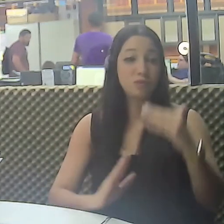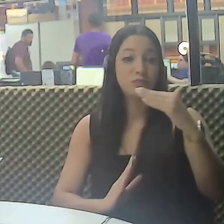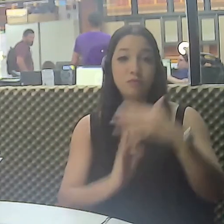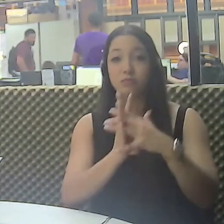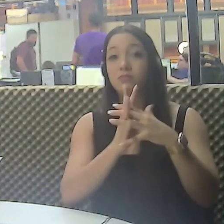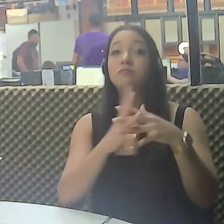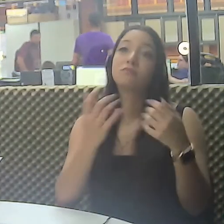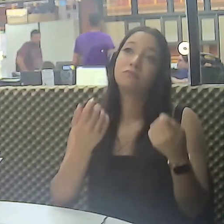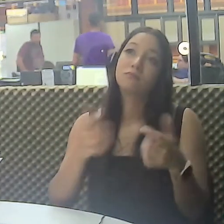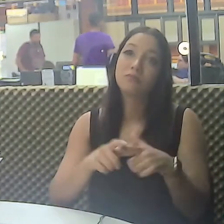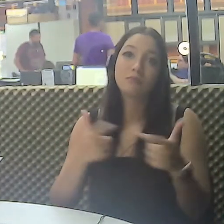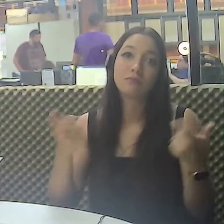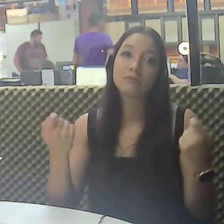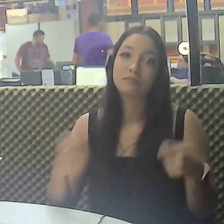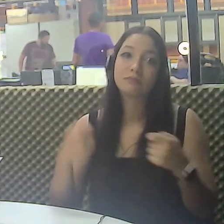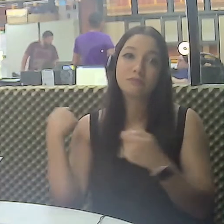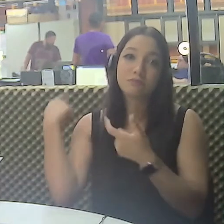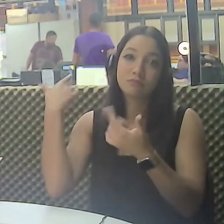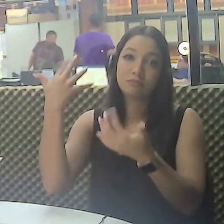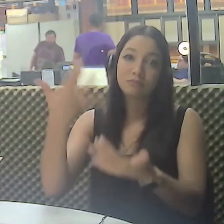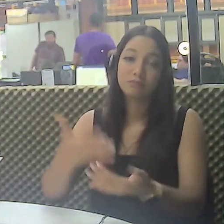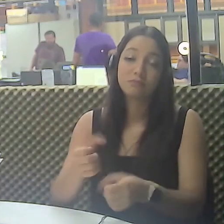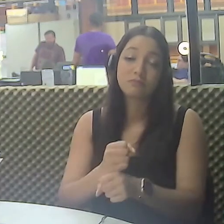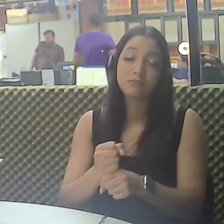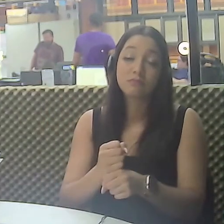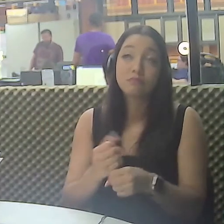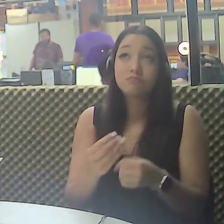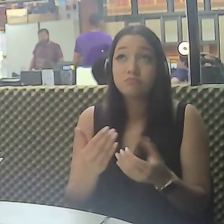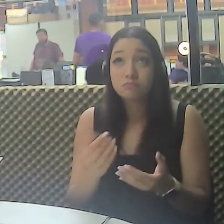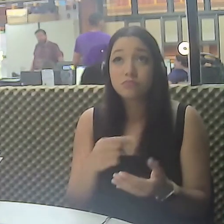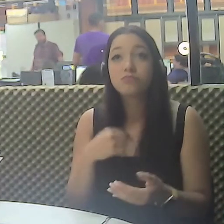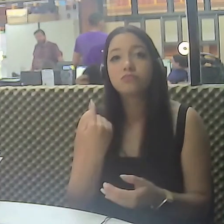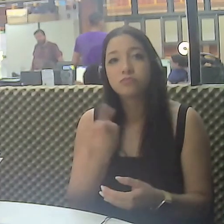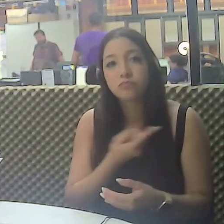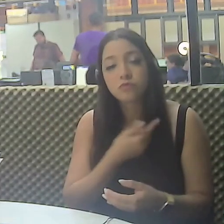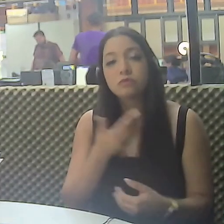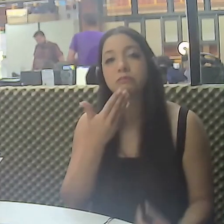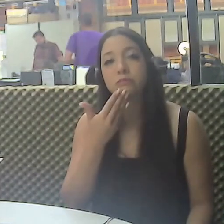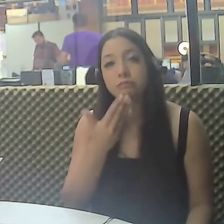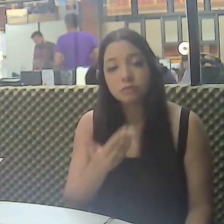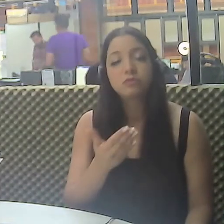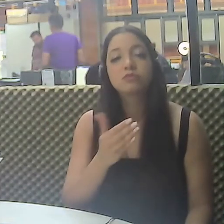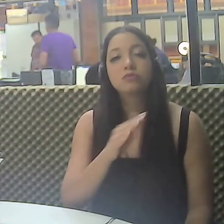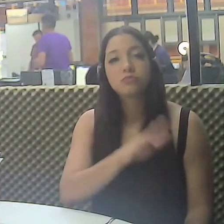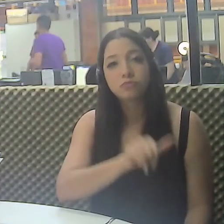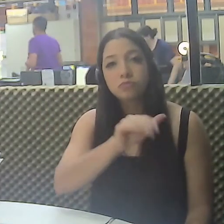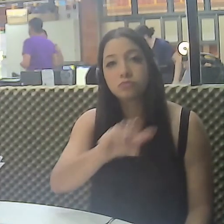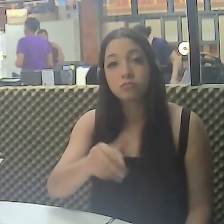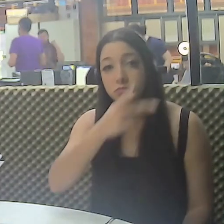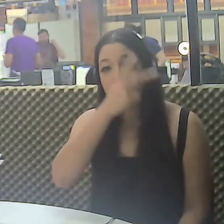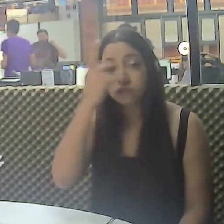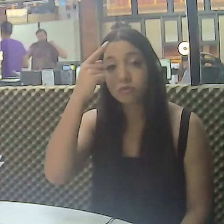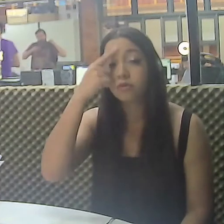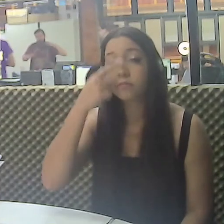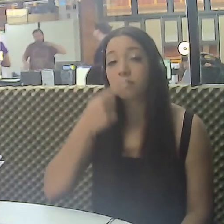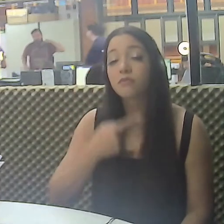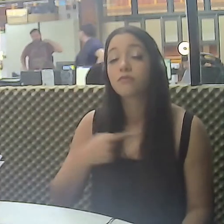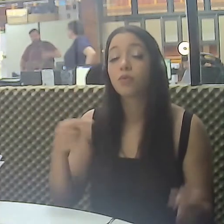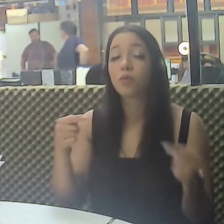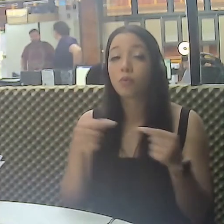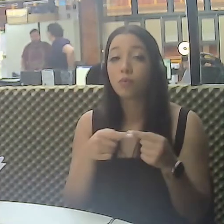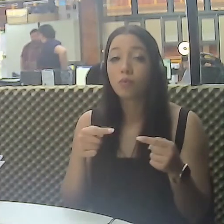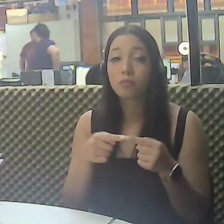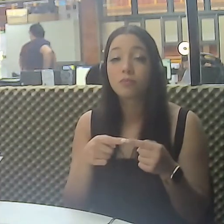que normalmente ocorre ao longo do ano. Então, nós conclamamos aí a todos que têm perfil e que